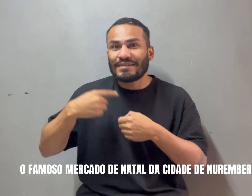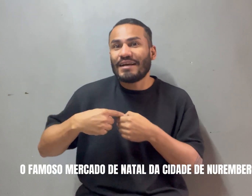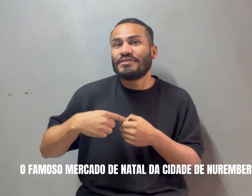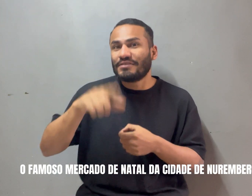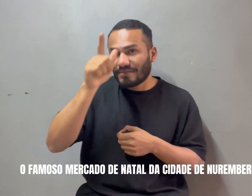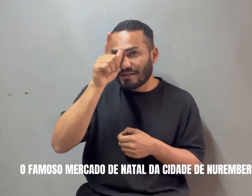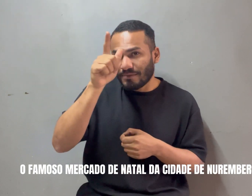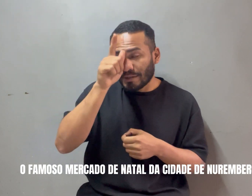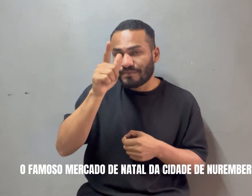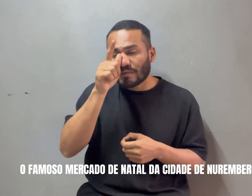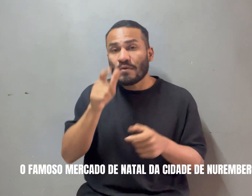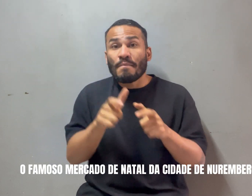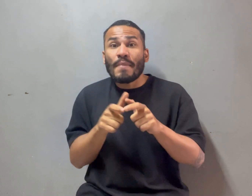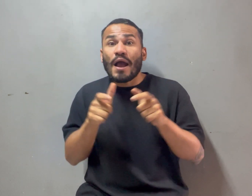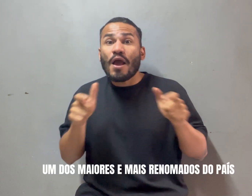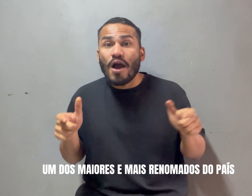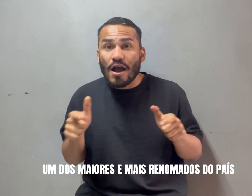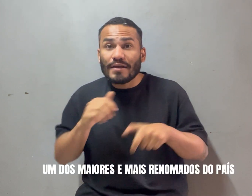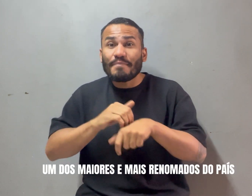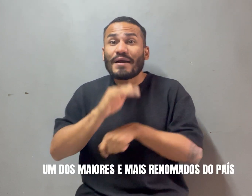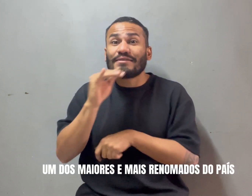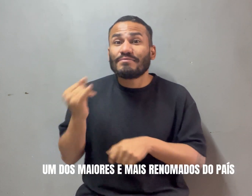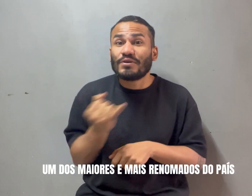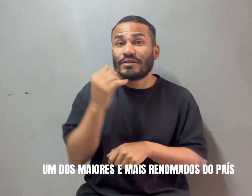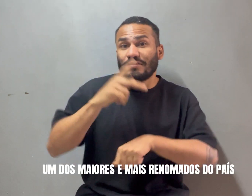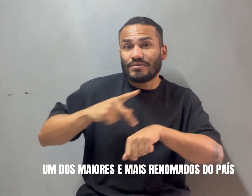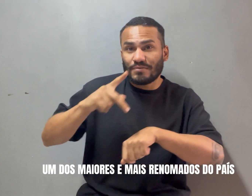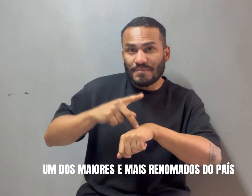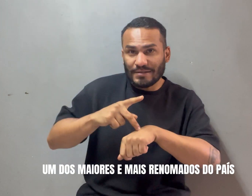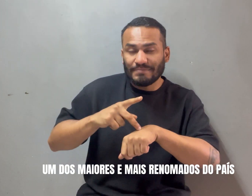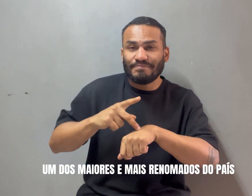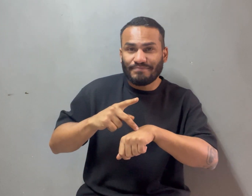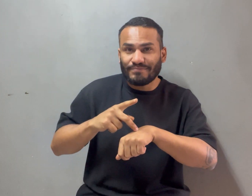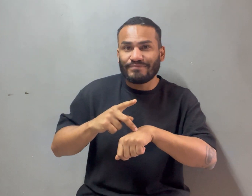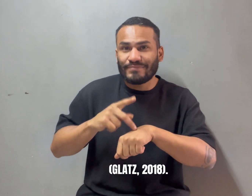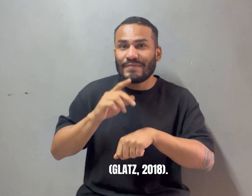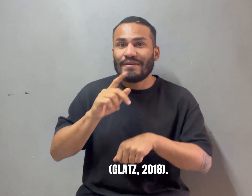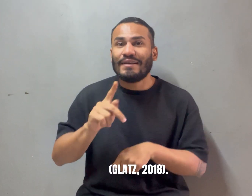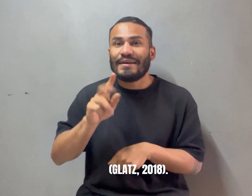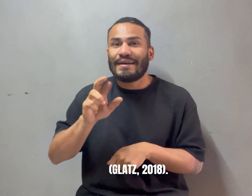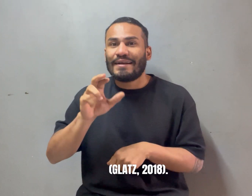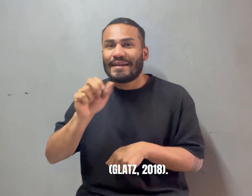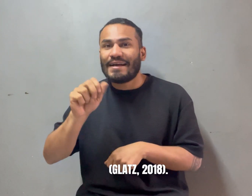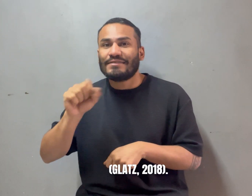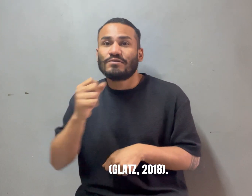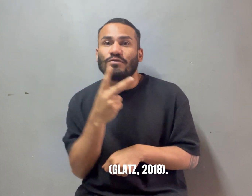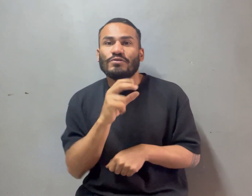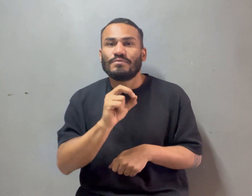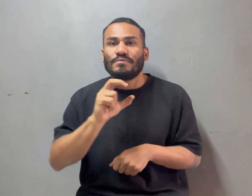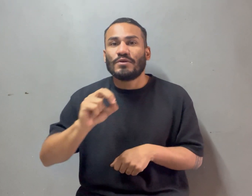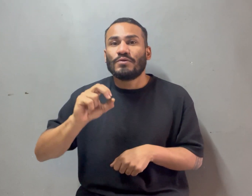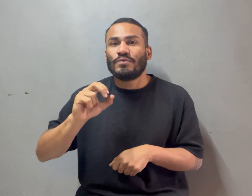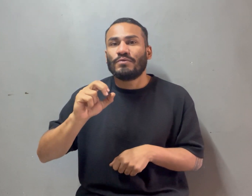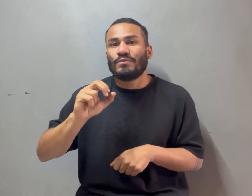cidade de Nuremberg, um dos maiores e mais renomados do país. Glatz, 2018.